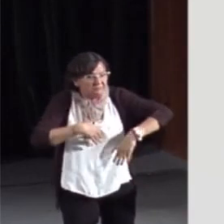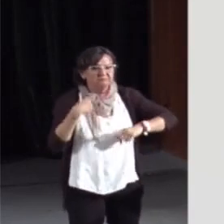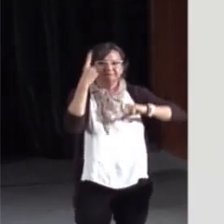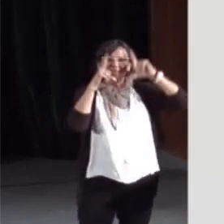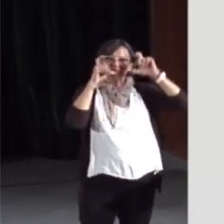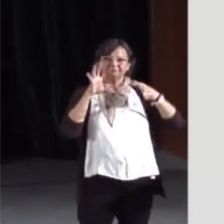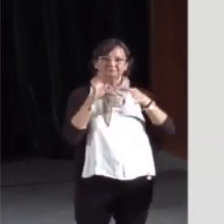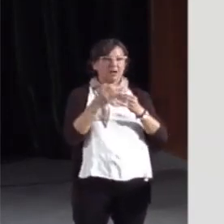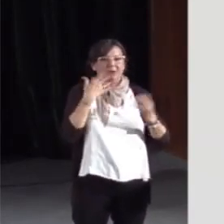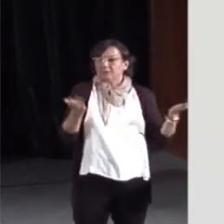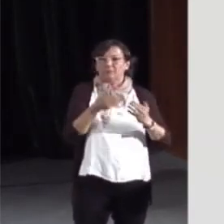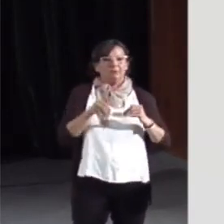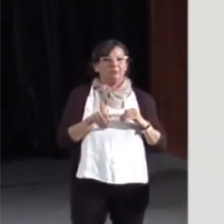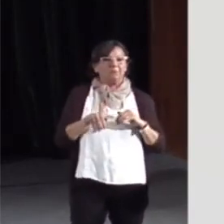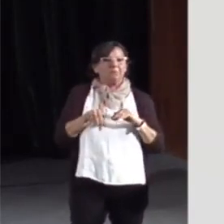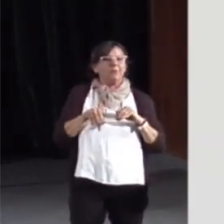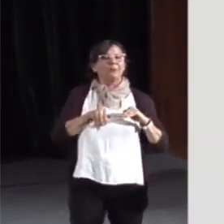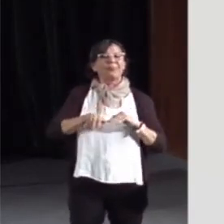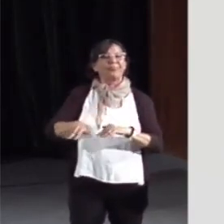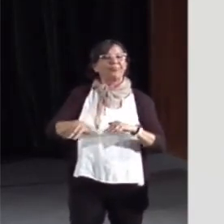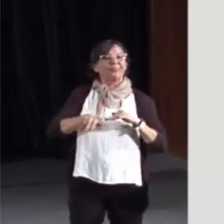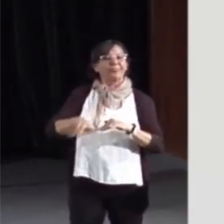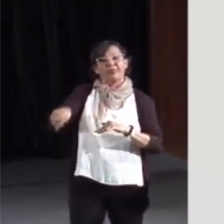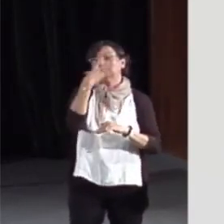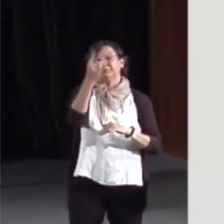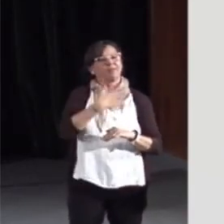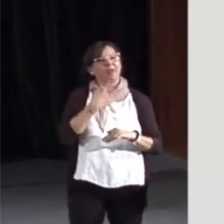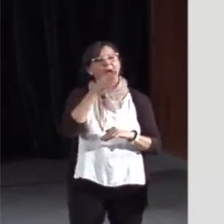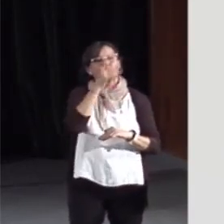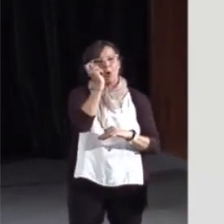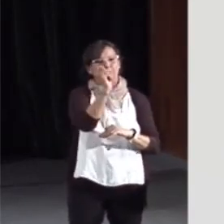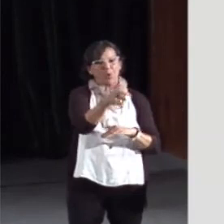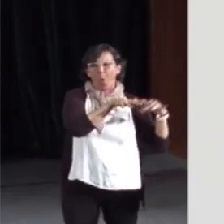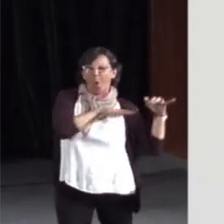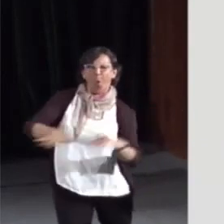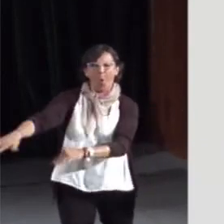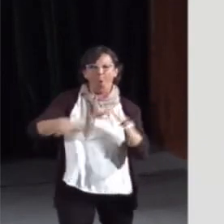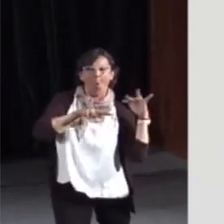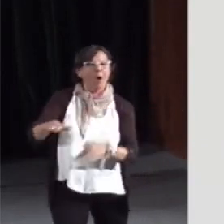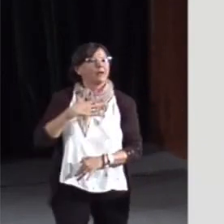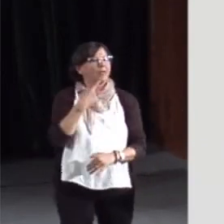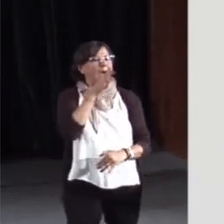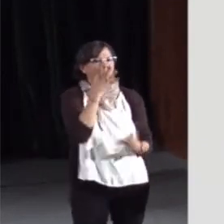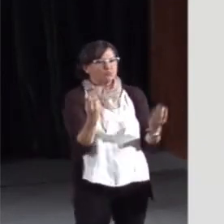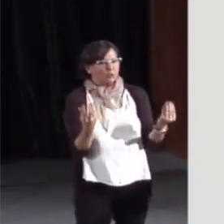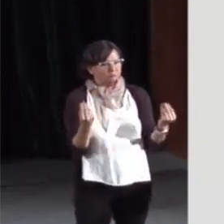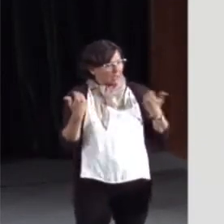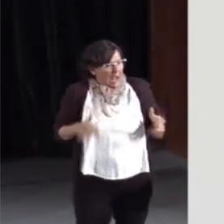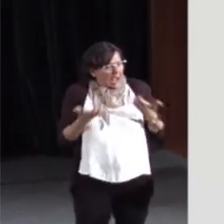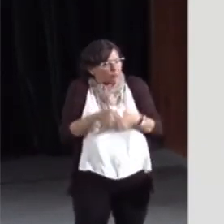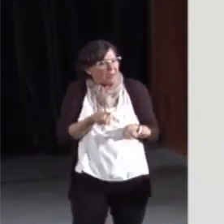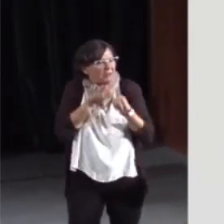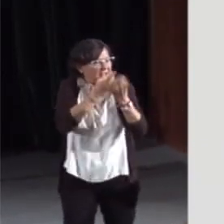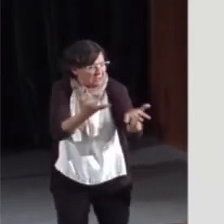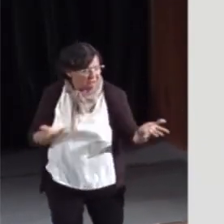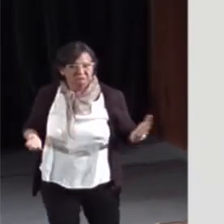investigación que demuestra que, a pesar de no seguir las onomatopeyas, cuando se utilizan determinadas